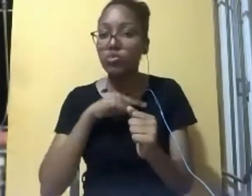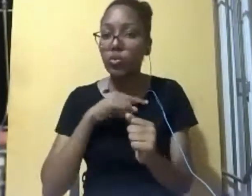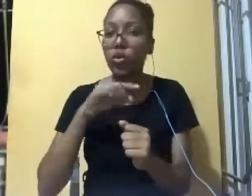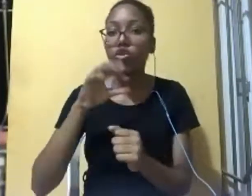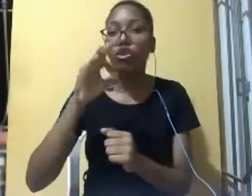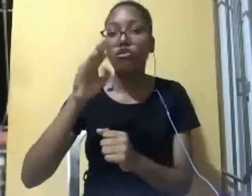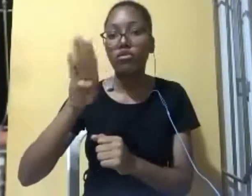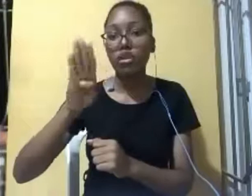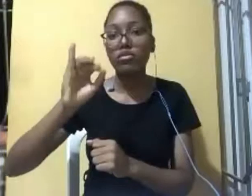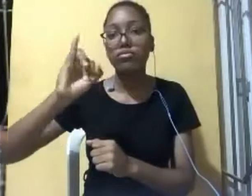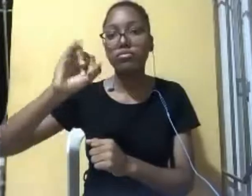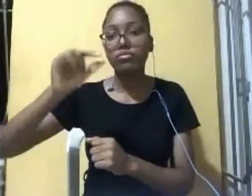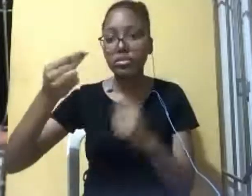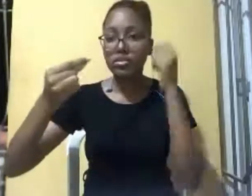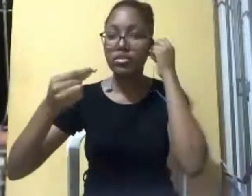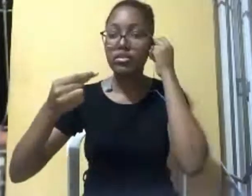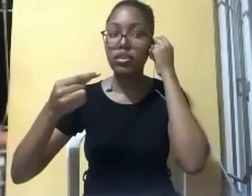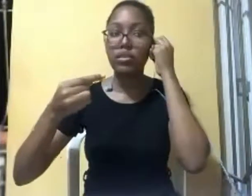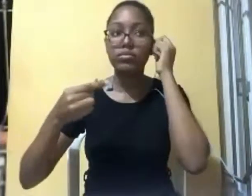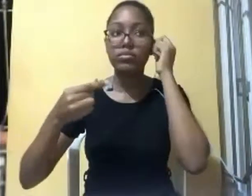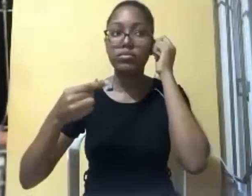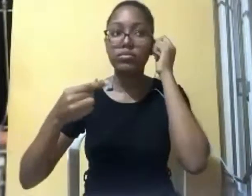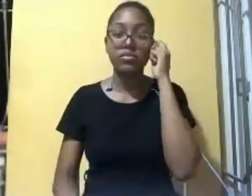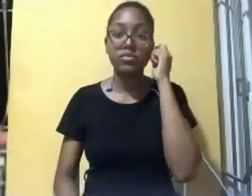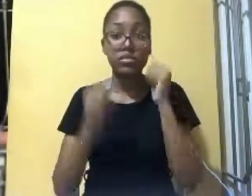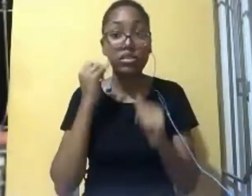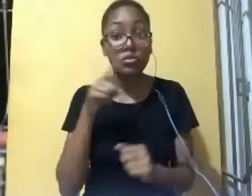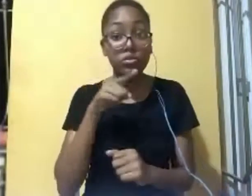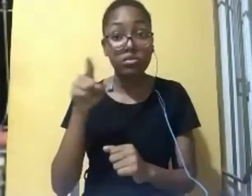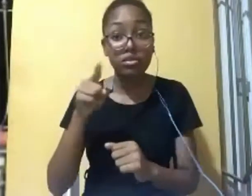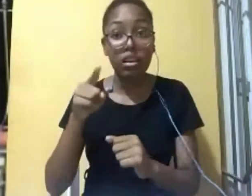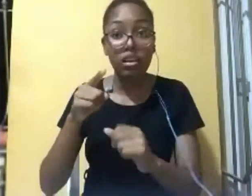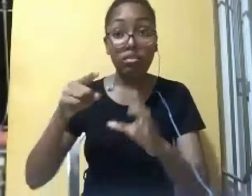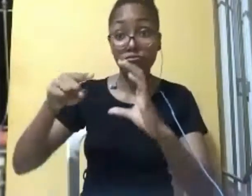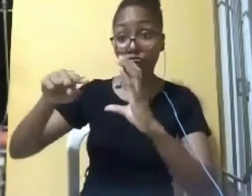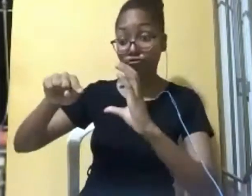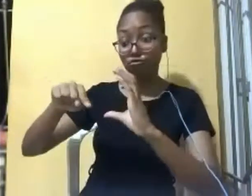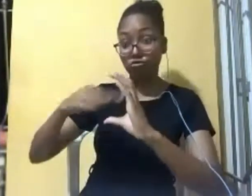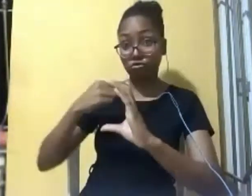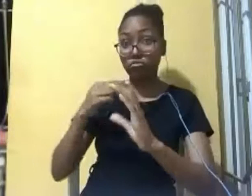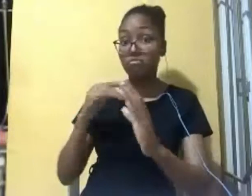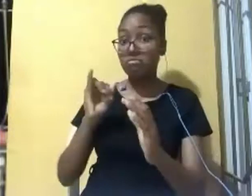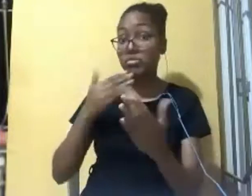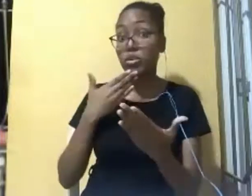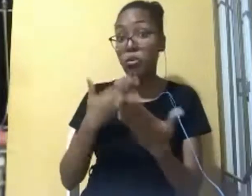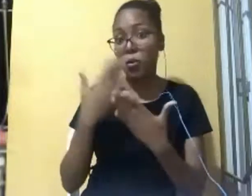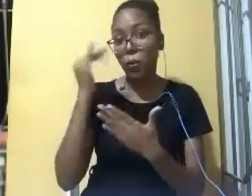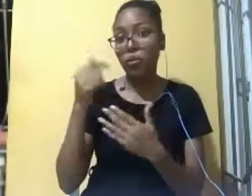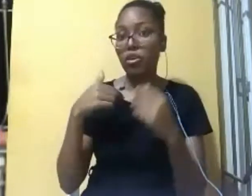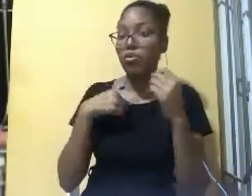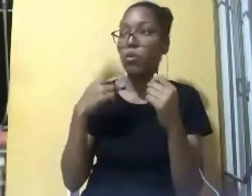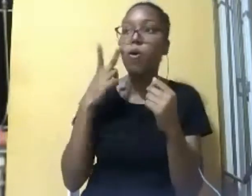redes sociales. Si me escriben a mis redes sociales también es muy bueno, porque así yo lo puedo ver de manera